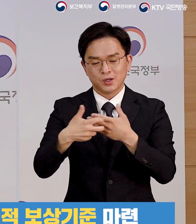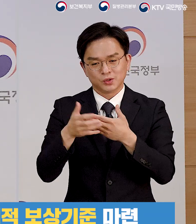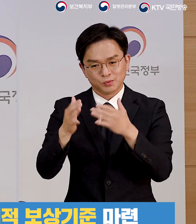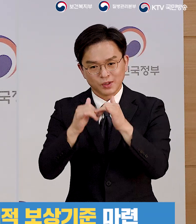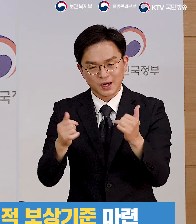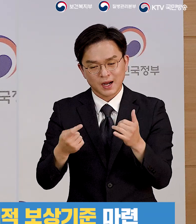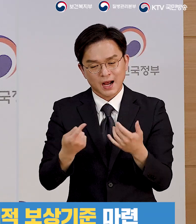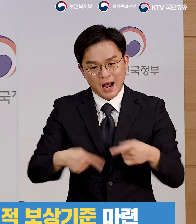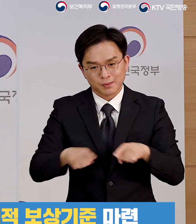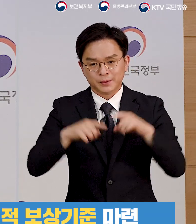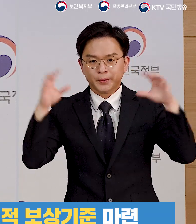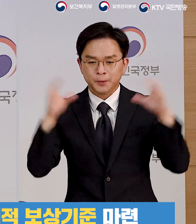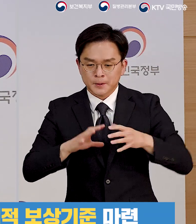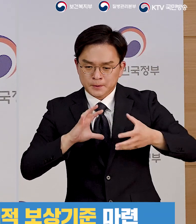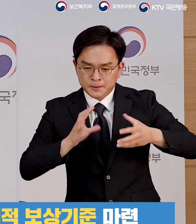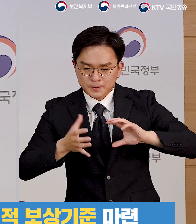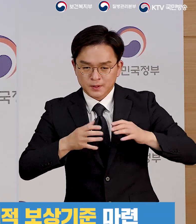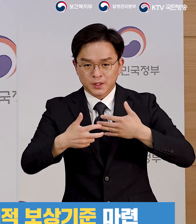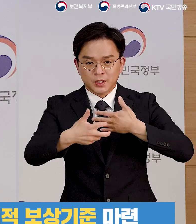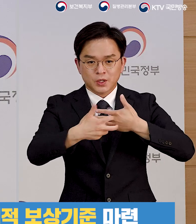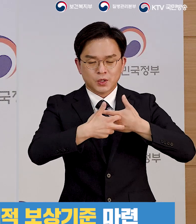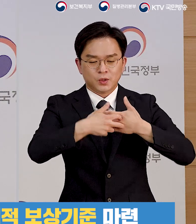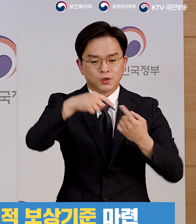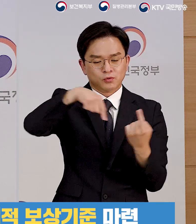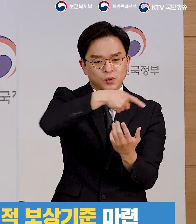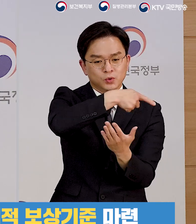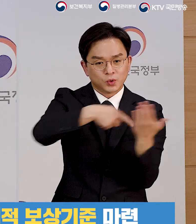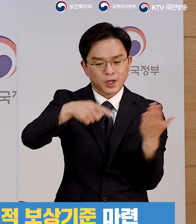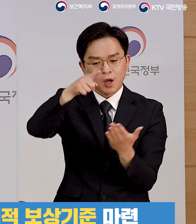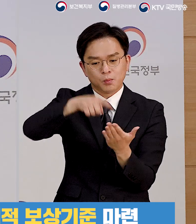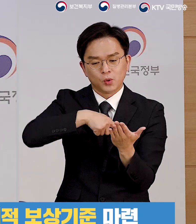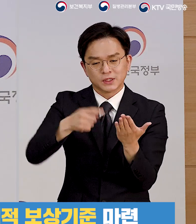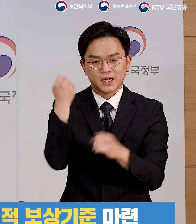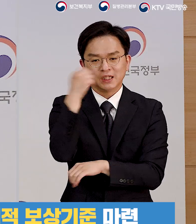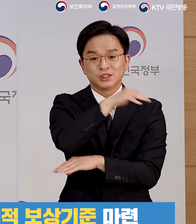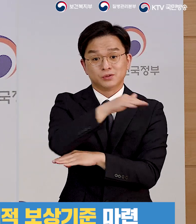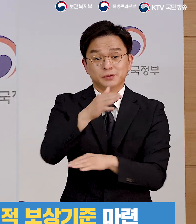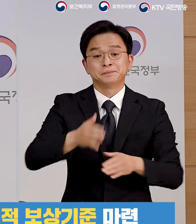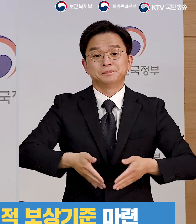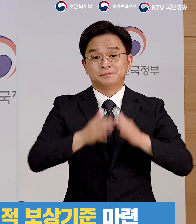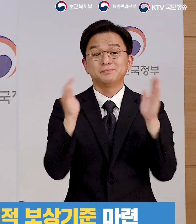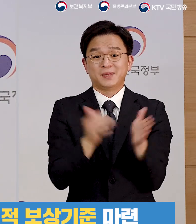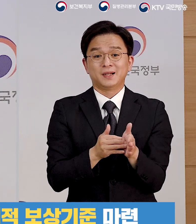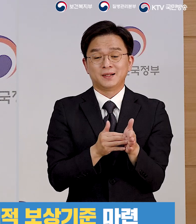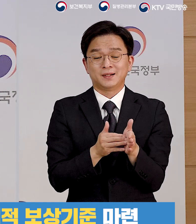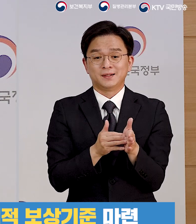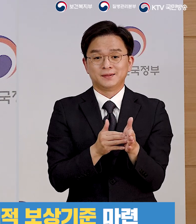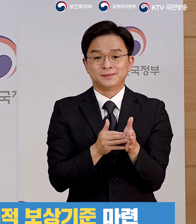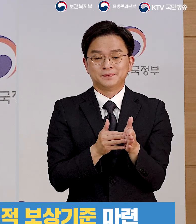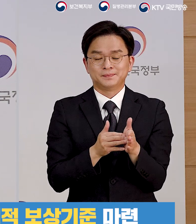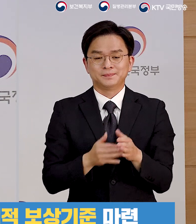참여하는 손실보상 심의위원회를 구성하여 구체적인 보상 기준을 마련하였습니다.